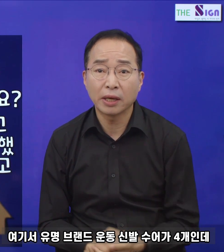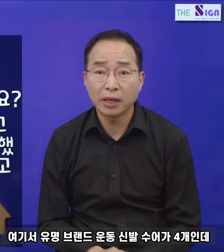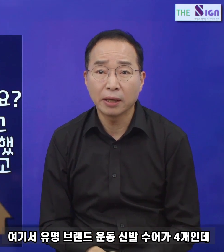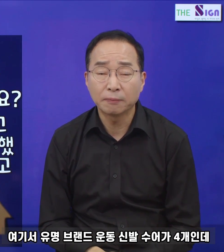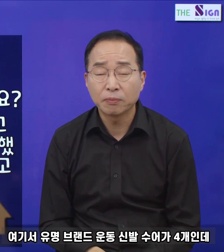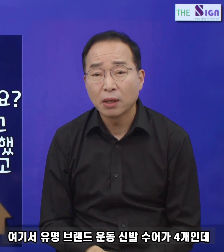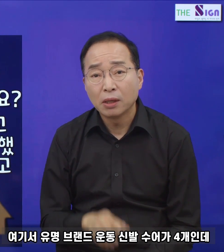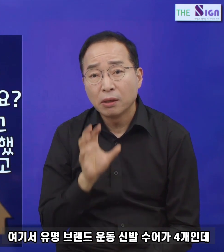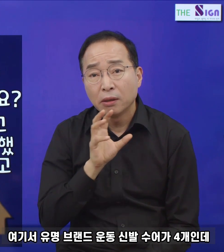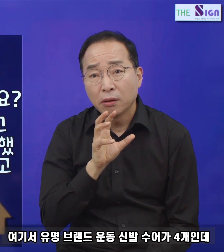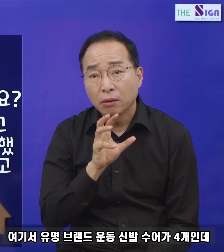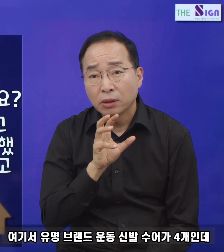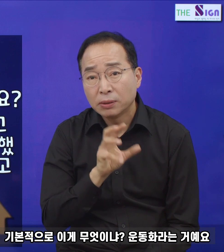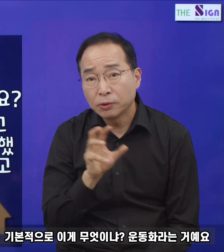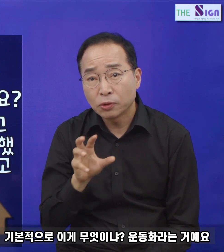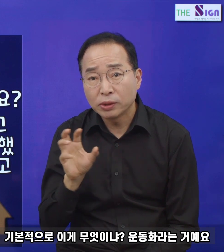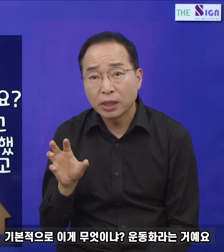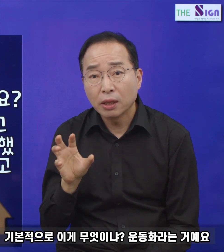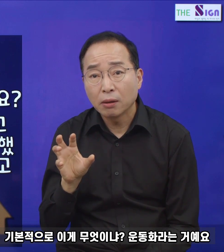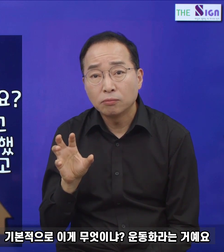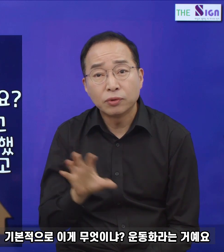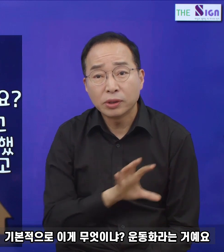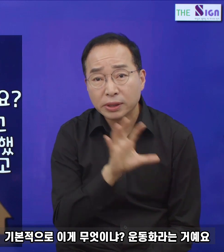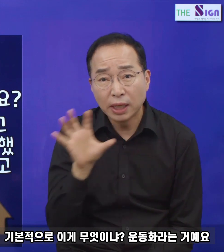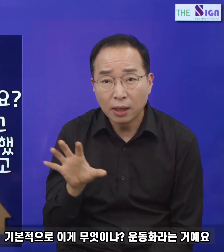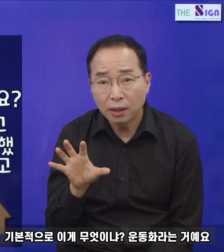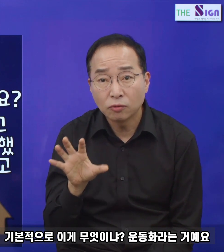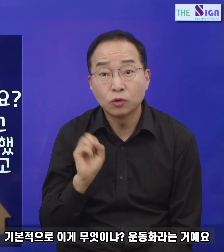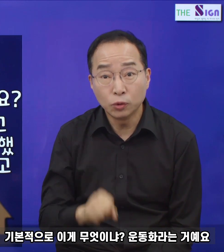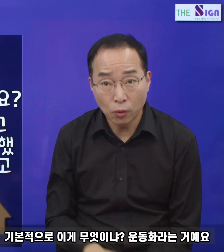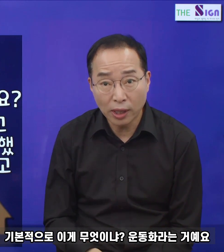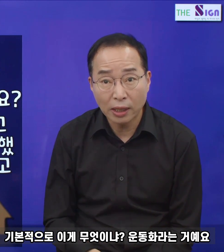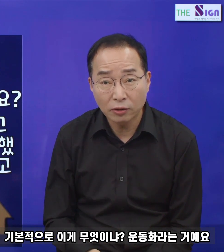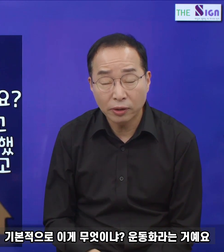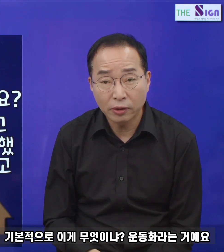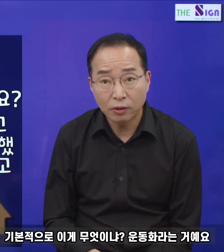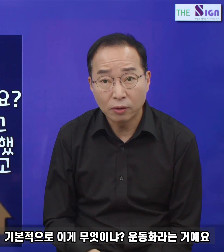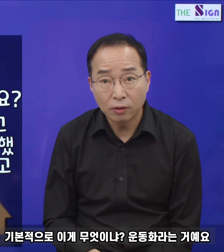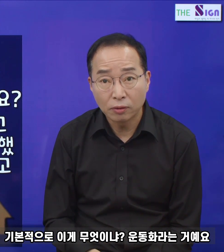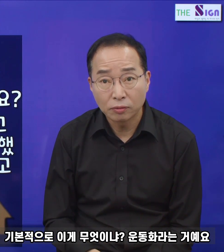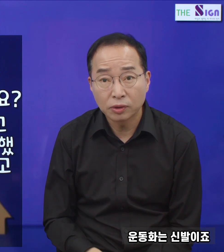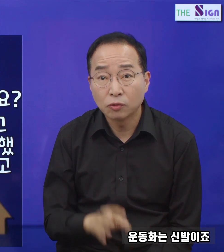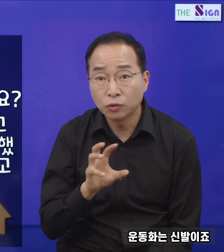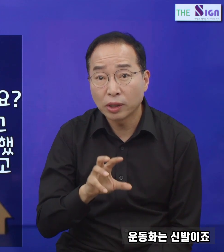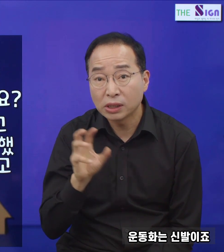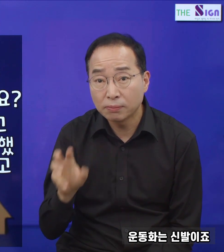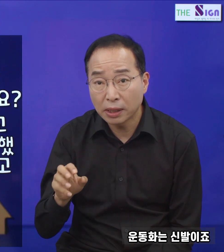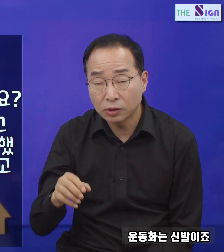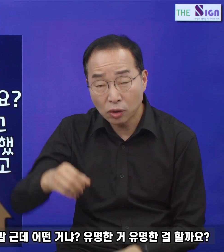4개인데 기본적으로 이게 무엇이냐? 운동화라는 거예요. 자, 운동화는 신발이죠.